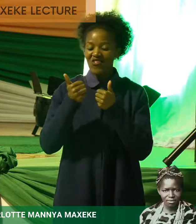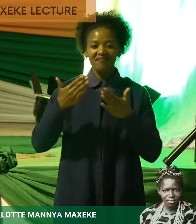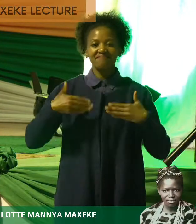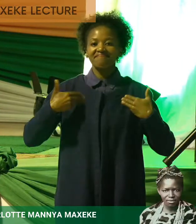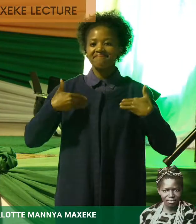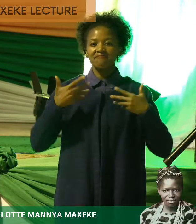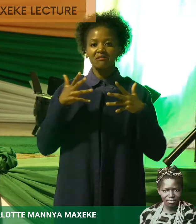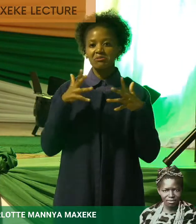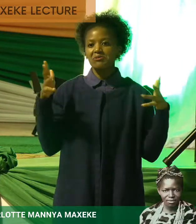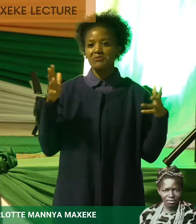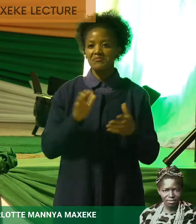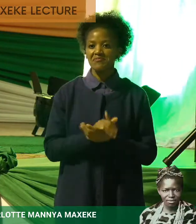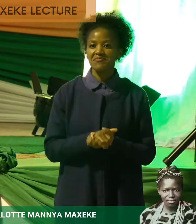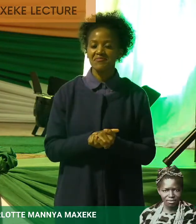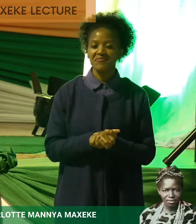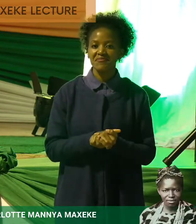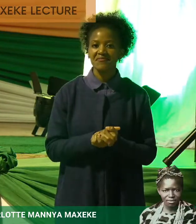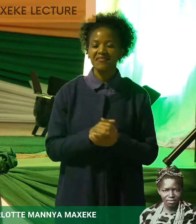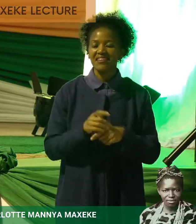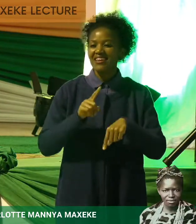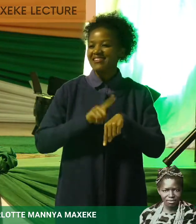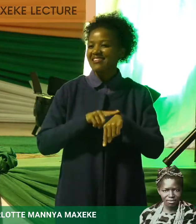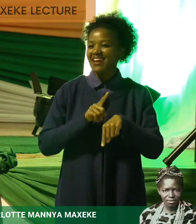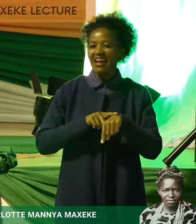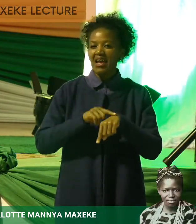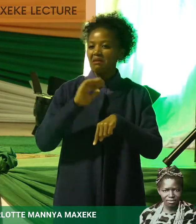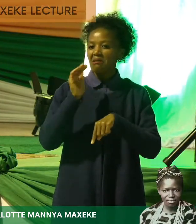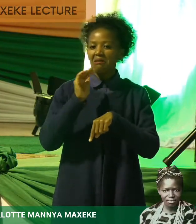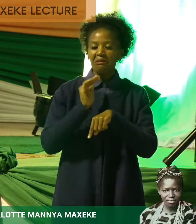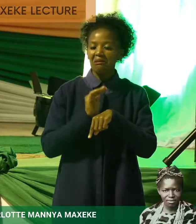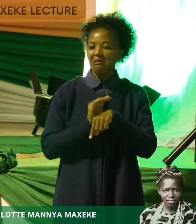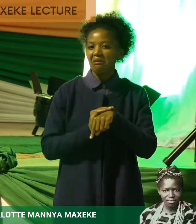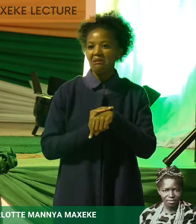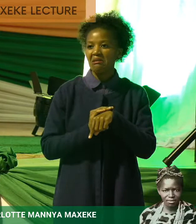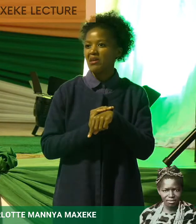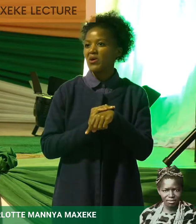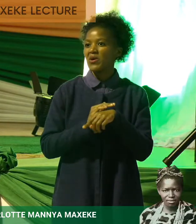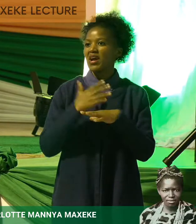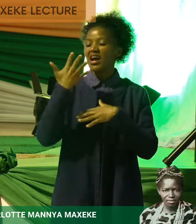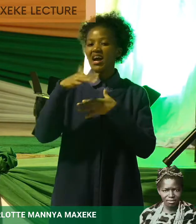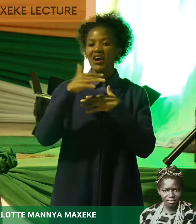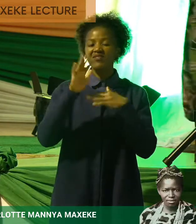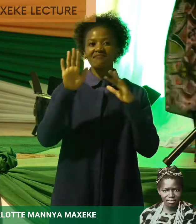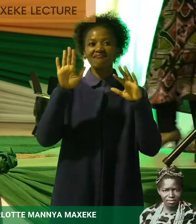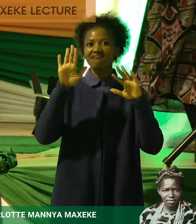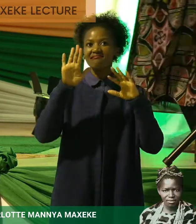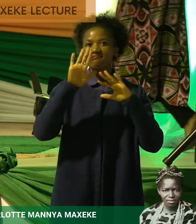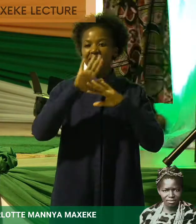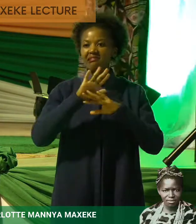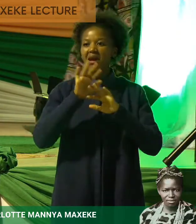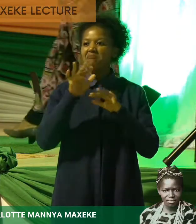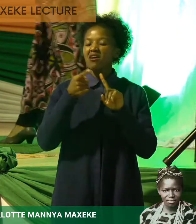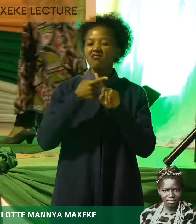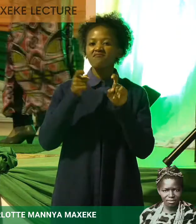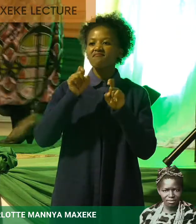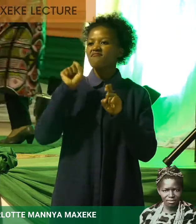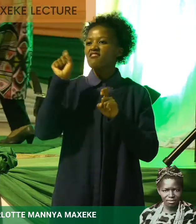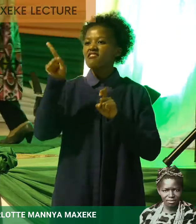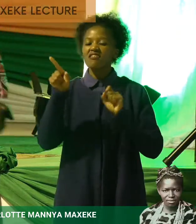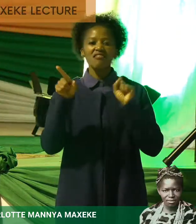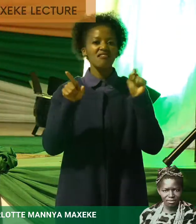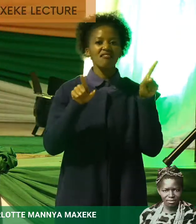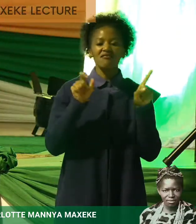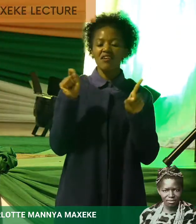kunene. Ixesha lisityile kakhulu kuye kuba mnyama abantu basuka kude.